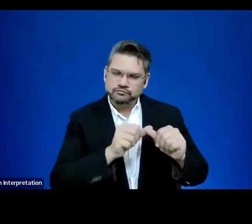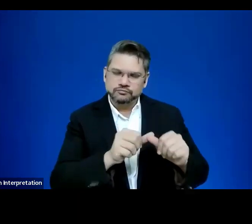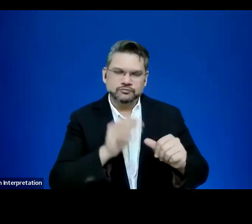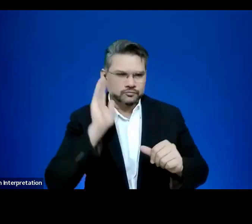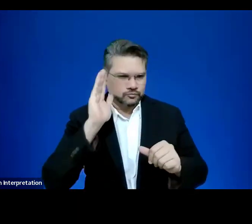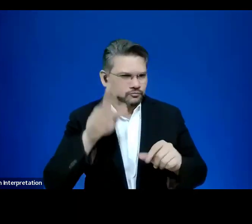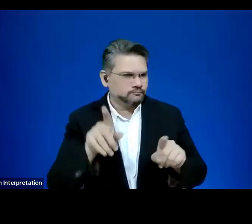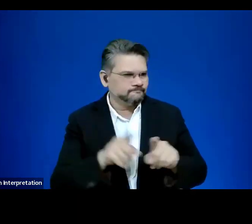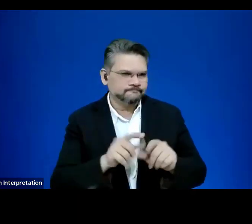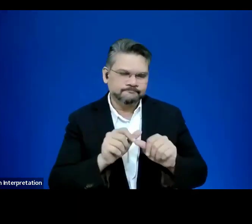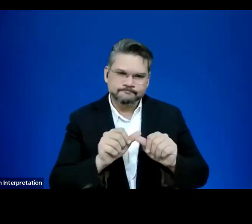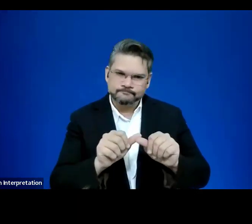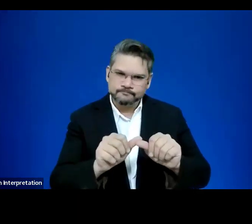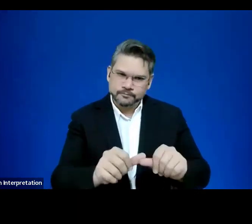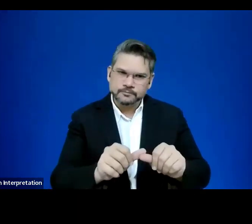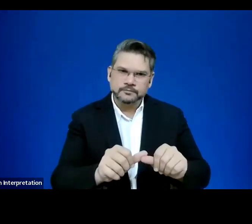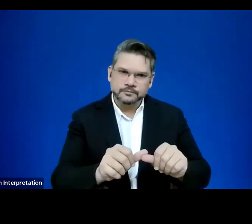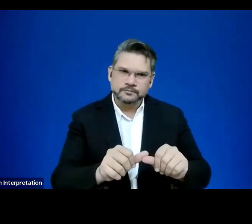做得更好。